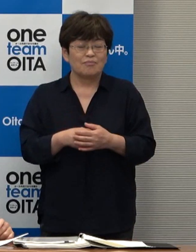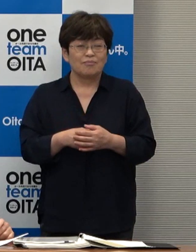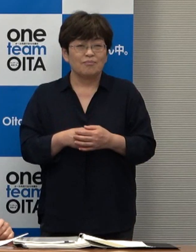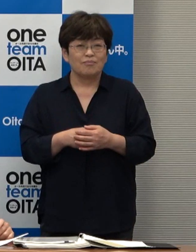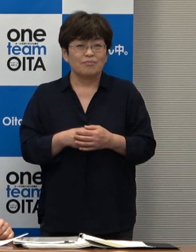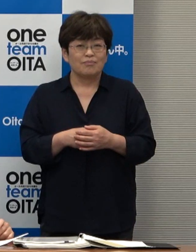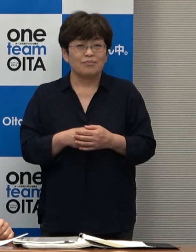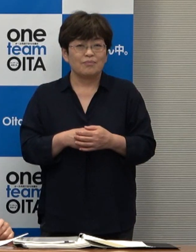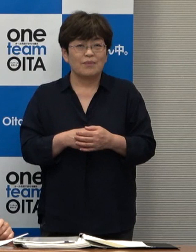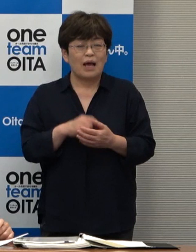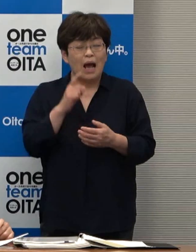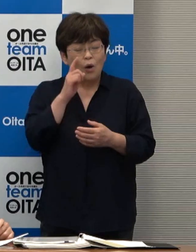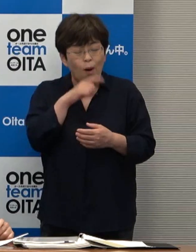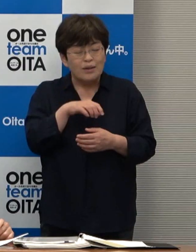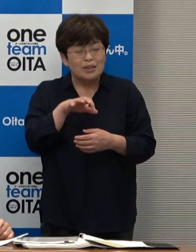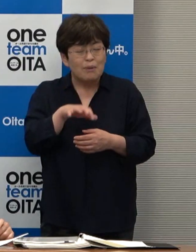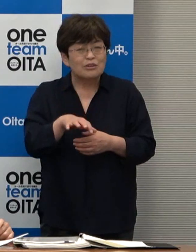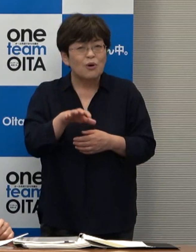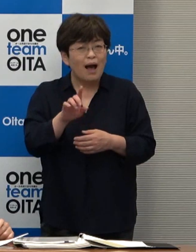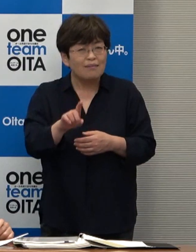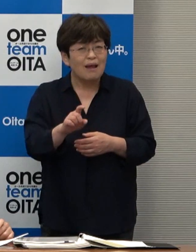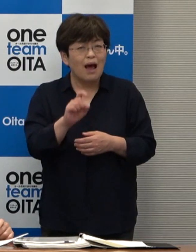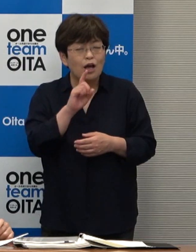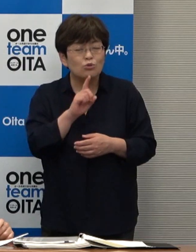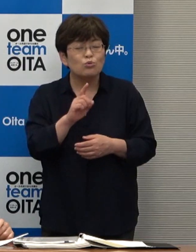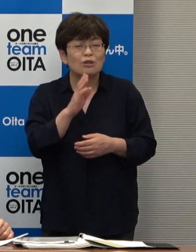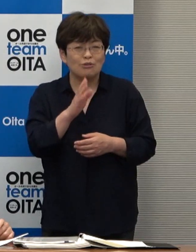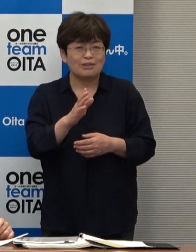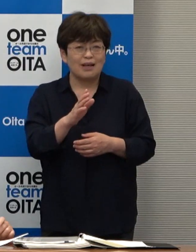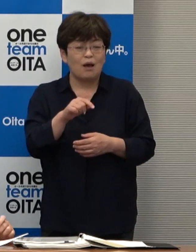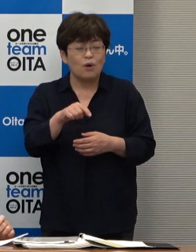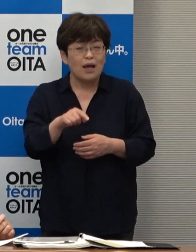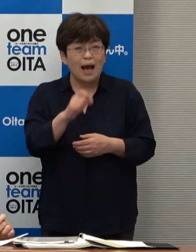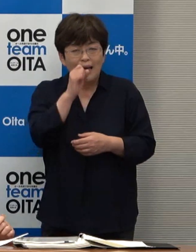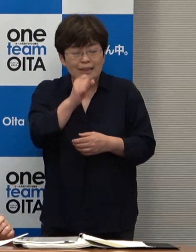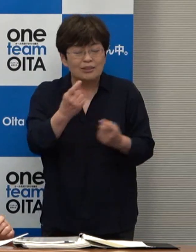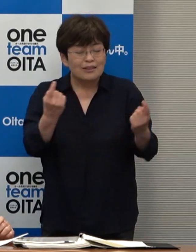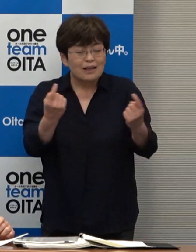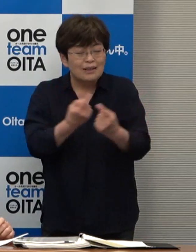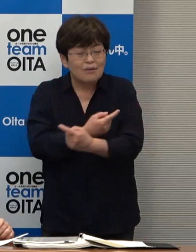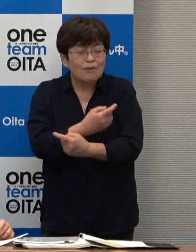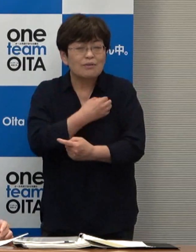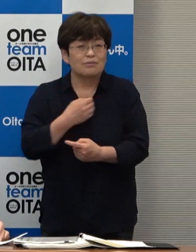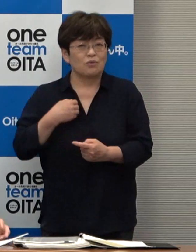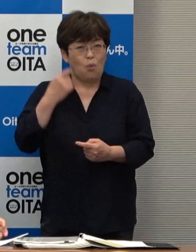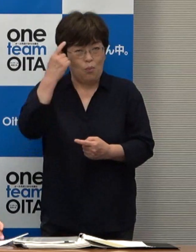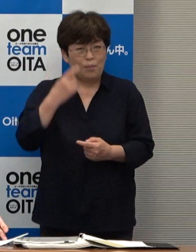ください。それが良いものになっていくと私は思ってますのでよろしくお願いします。